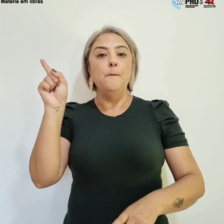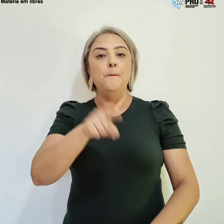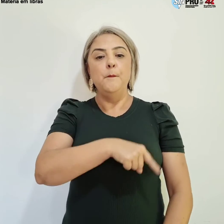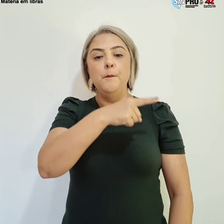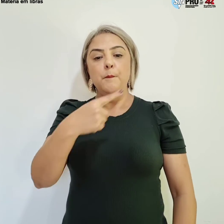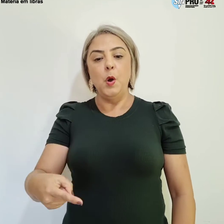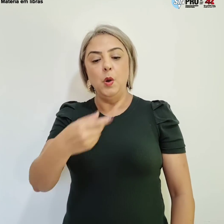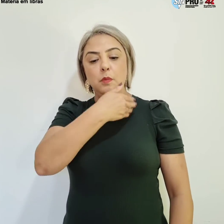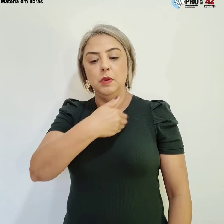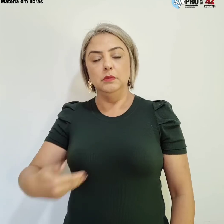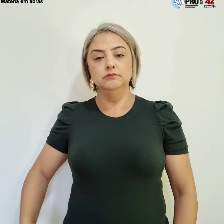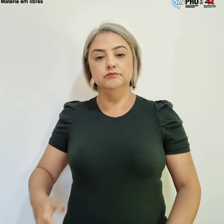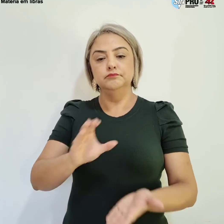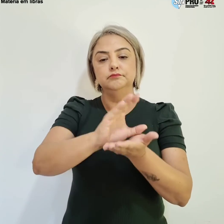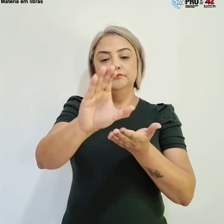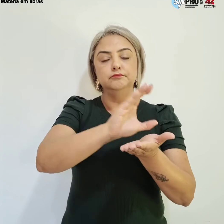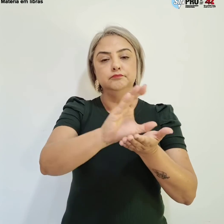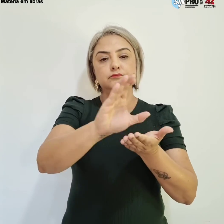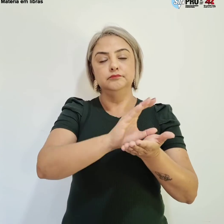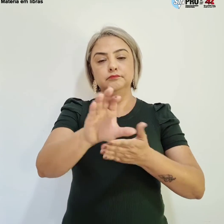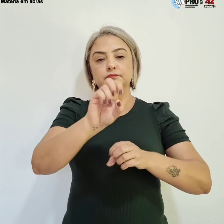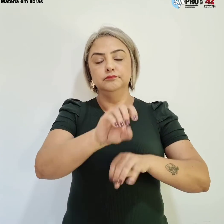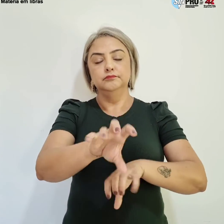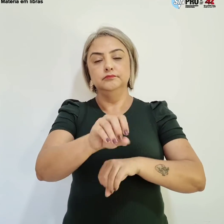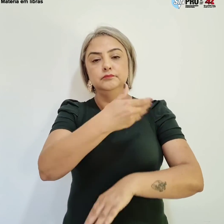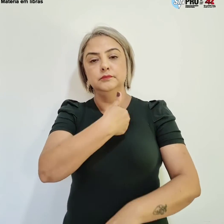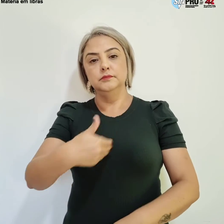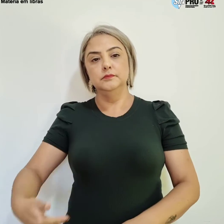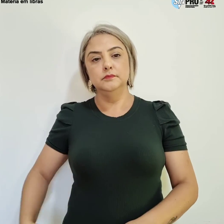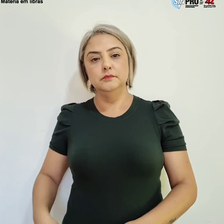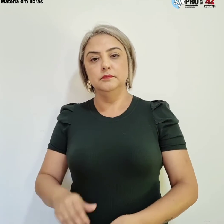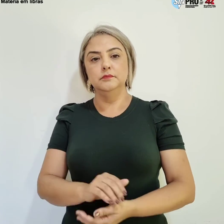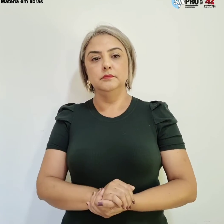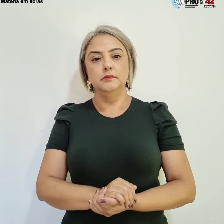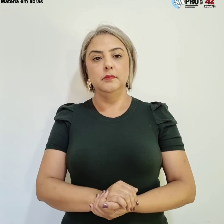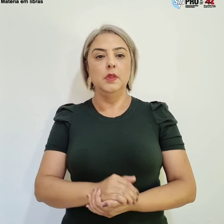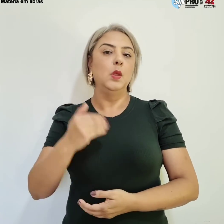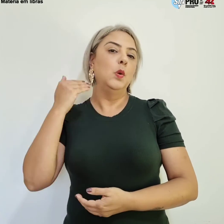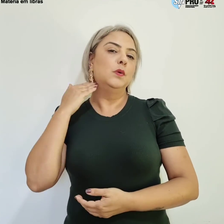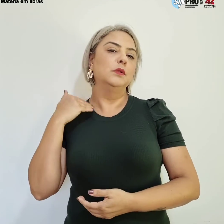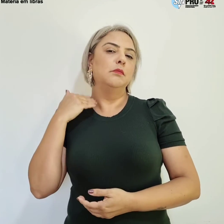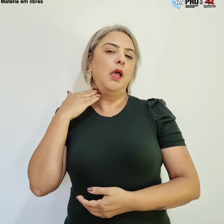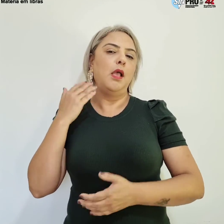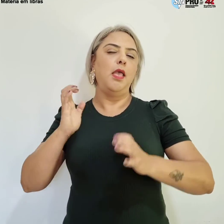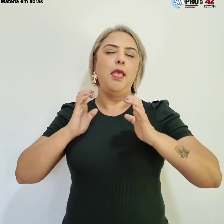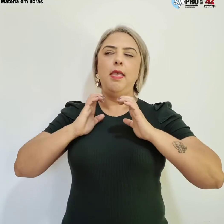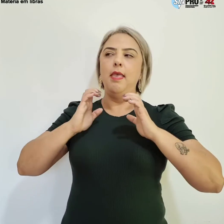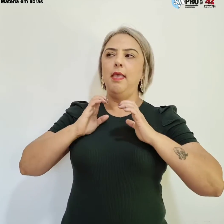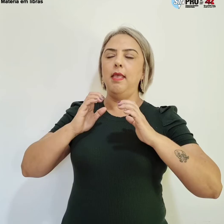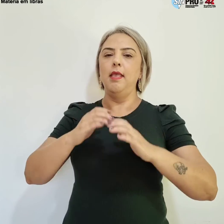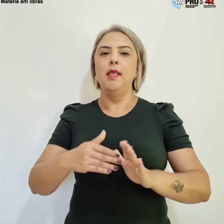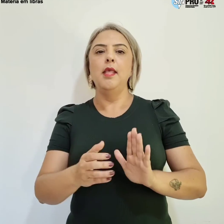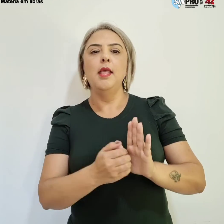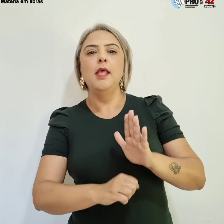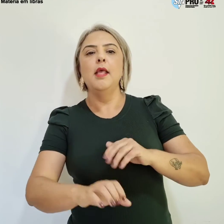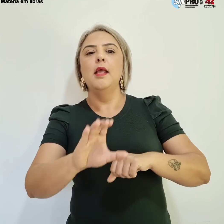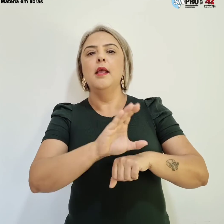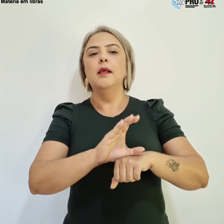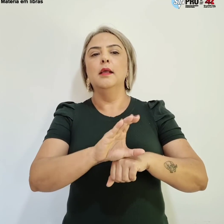brasileiro de investir na educação pública. Os banqueiros chamam essa emenda de Emenda do Teto